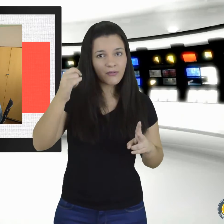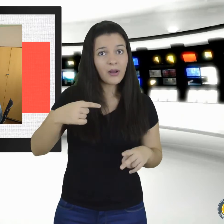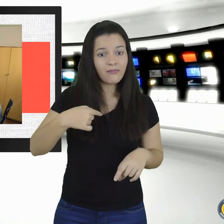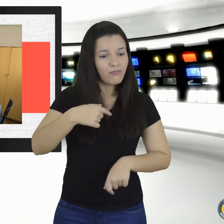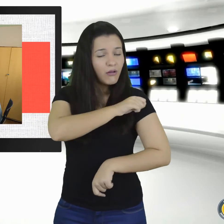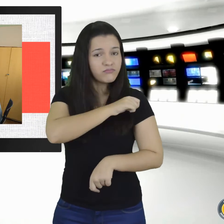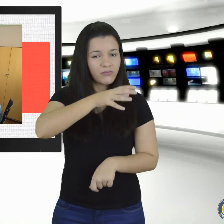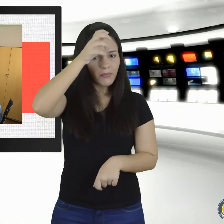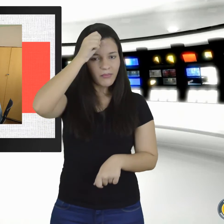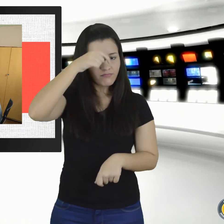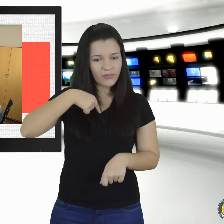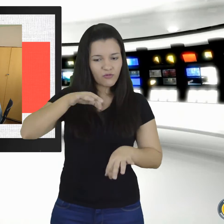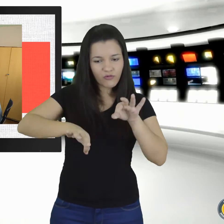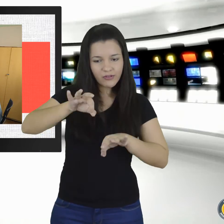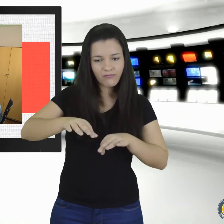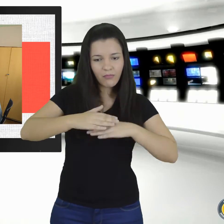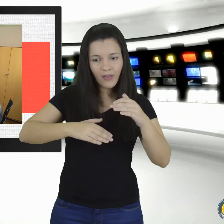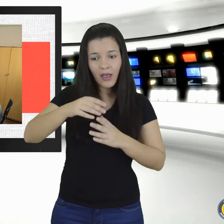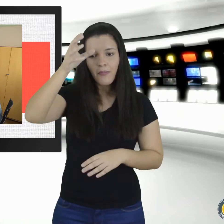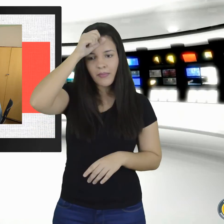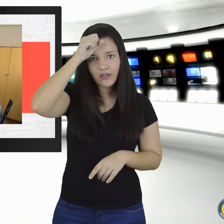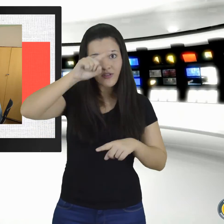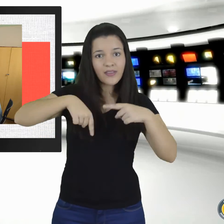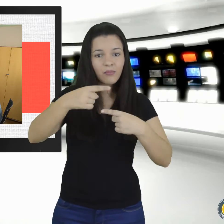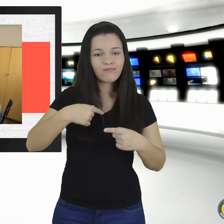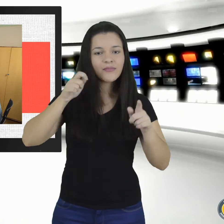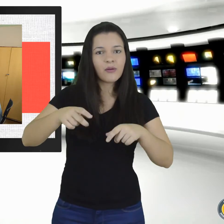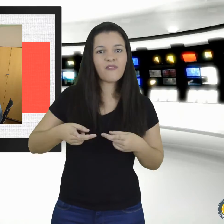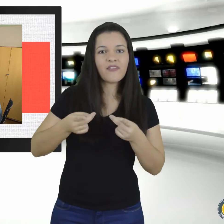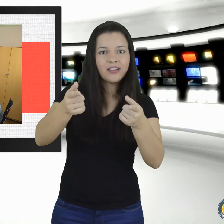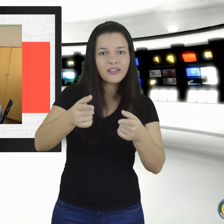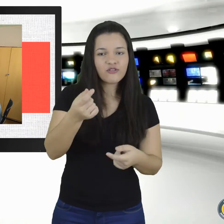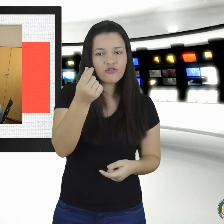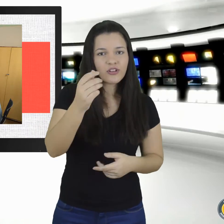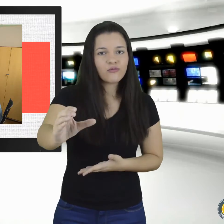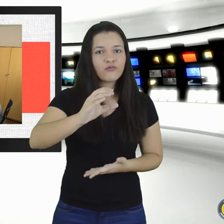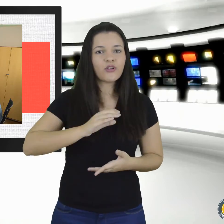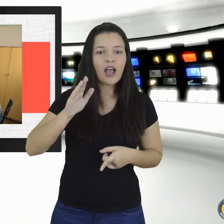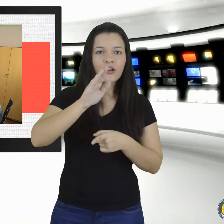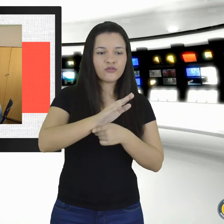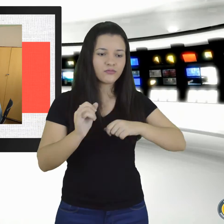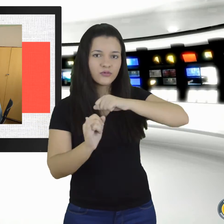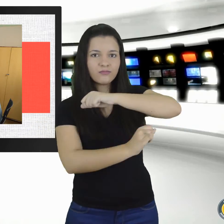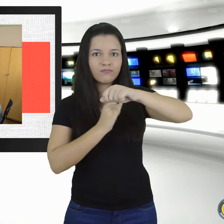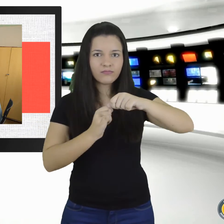oficinas. Títulos de capitalização na modalidade popular, com sorteio de prêmios e valor